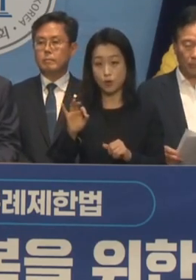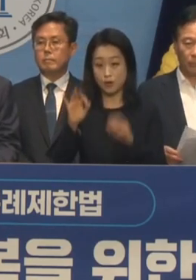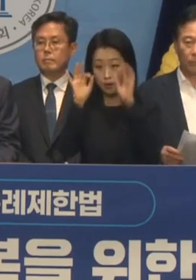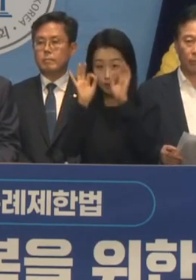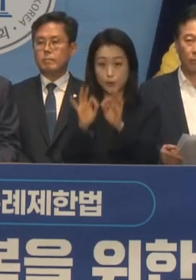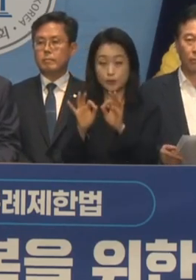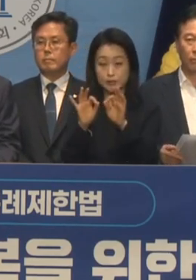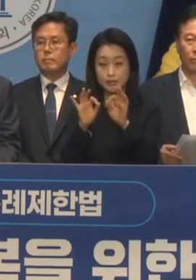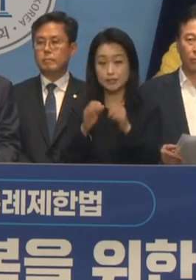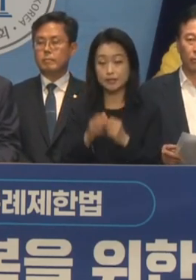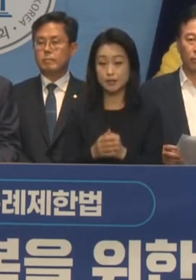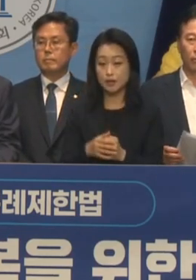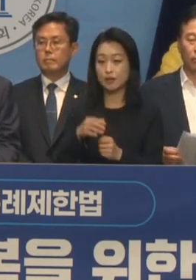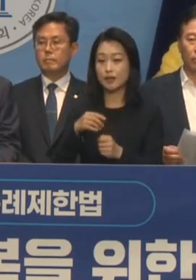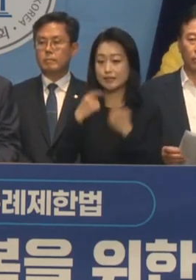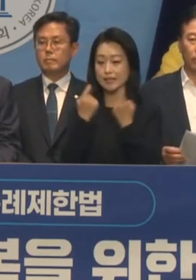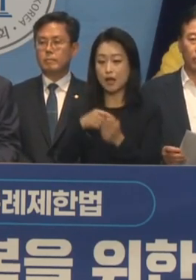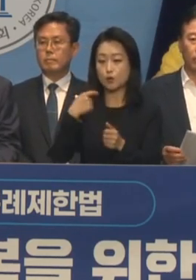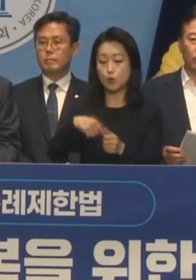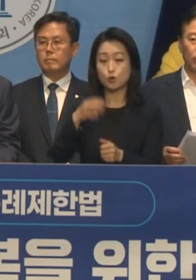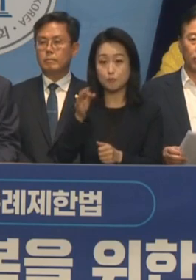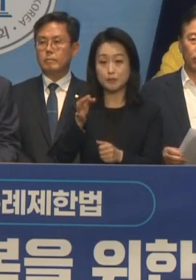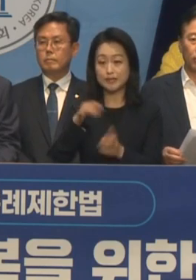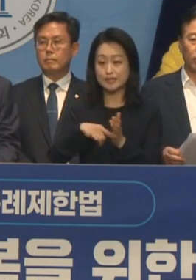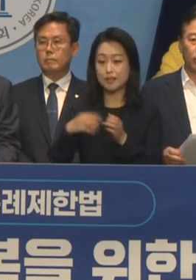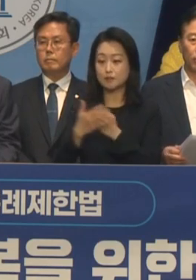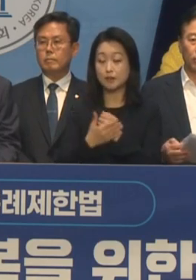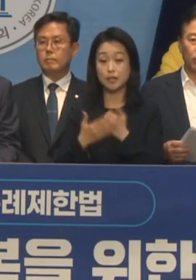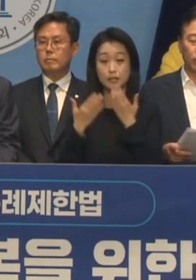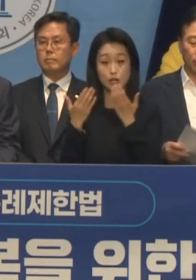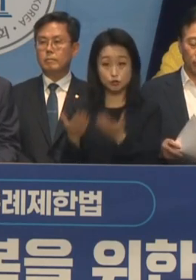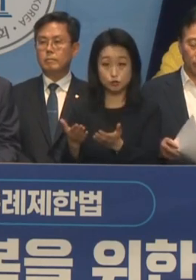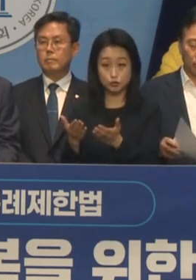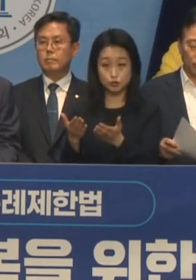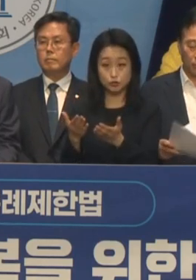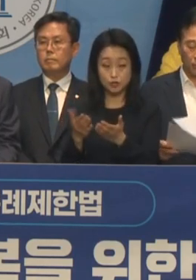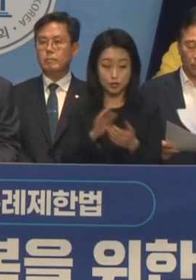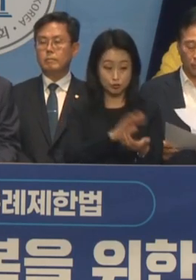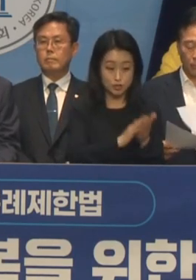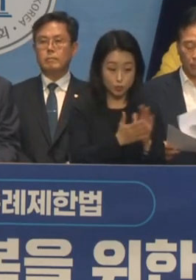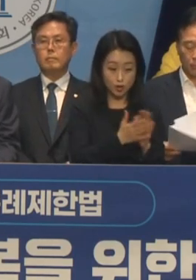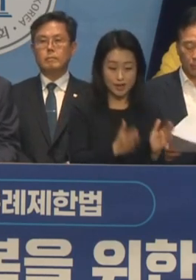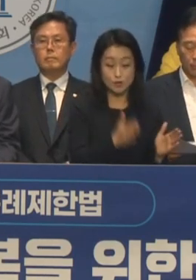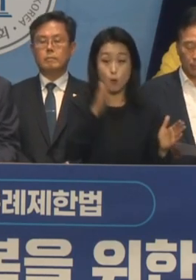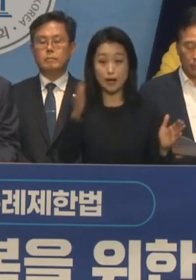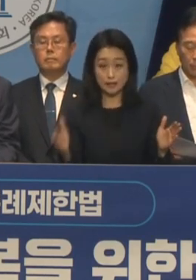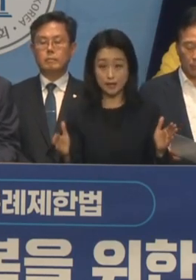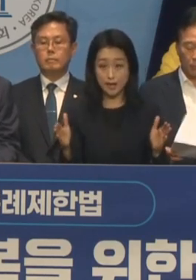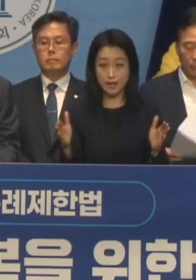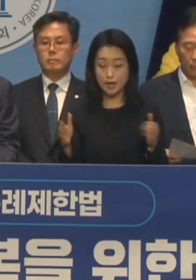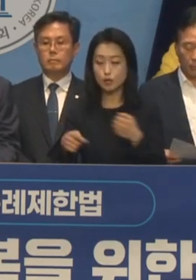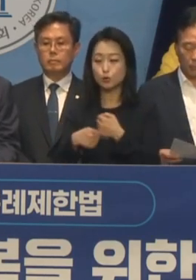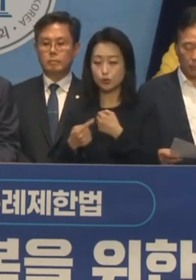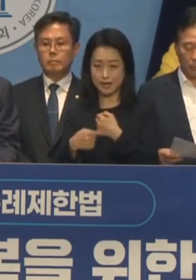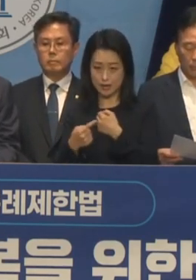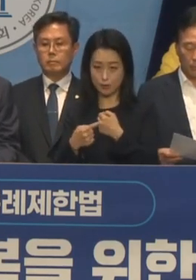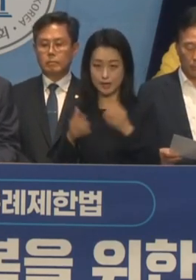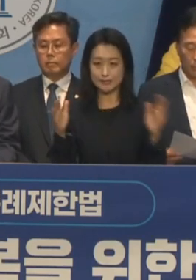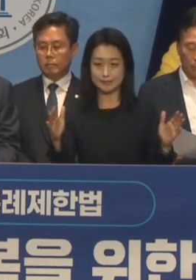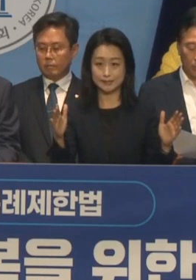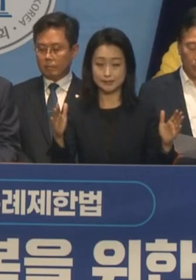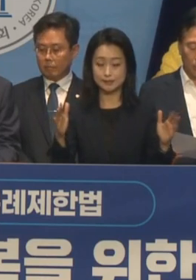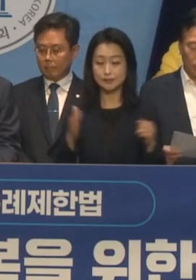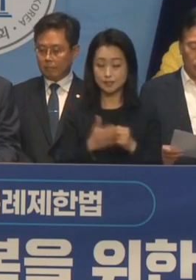때 예체능 교육비 세액공제 대상을 초등학생까지 확대해 학부모의 교육비